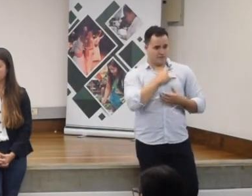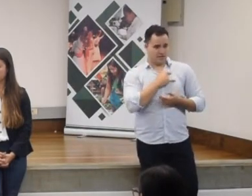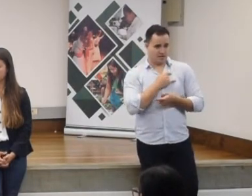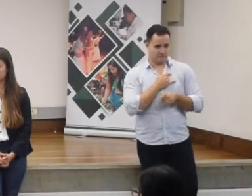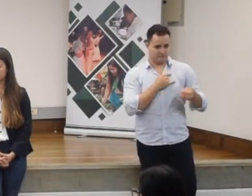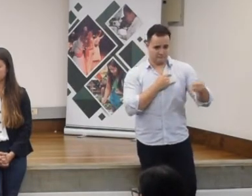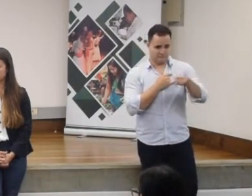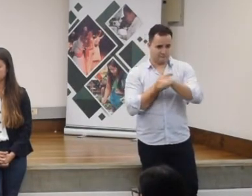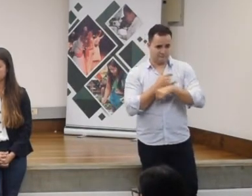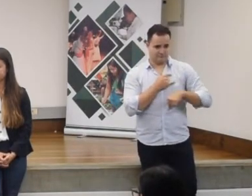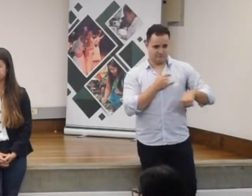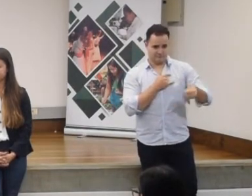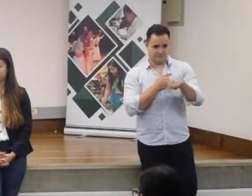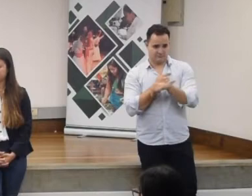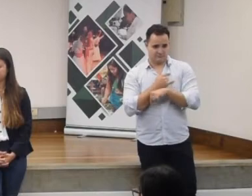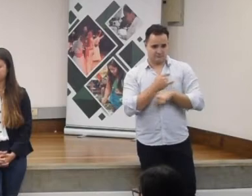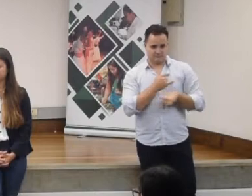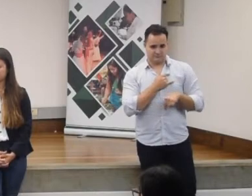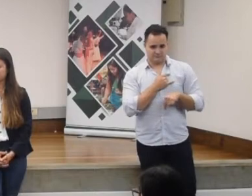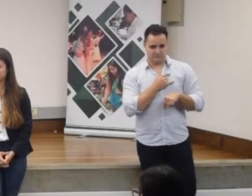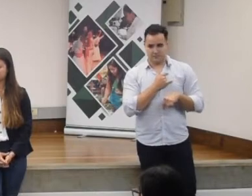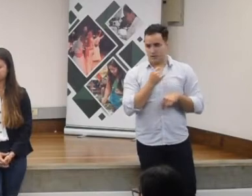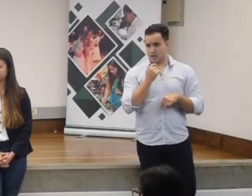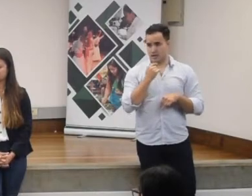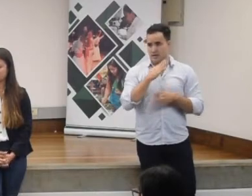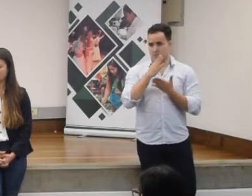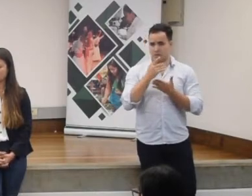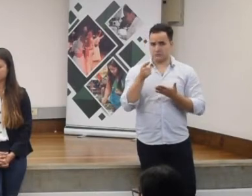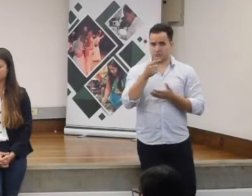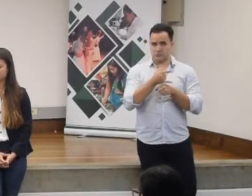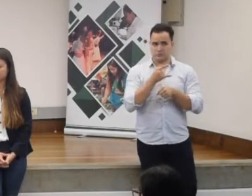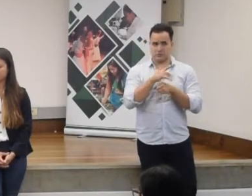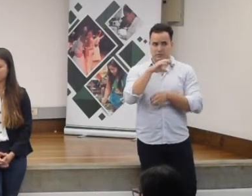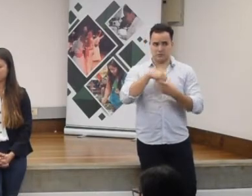la universidad, nosotros nunca hablamos de los carteles en la universidad.